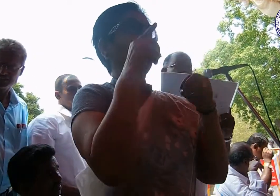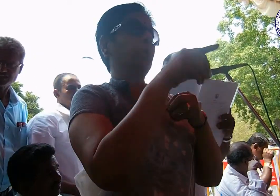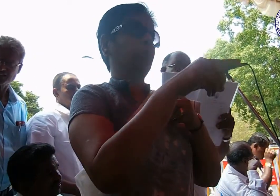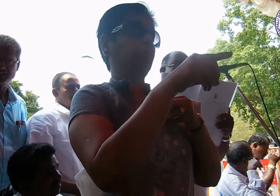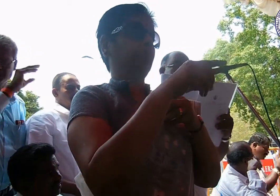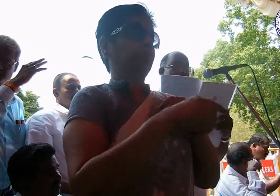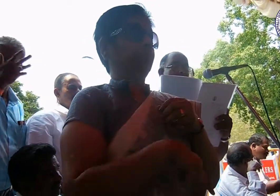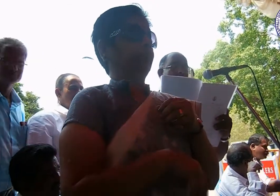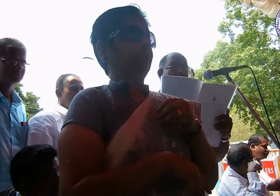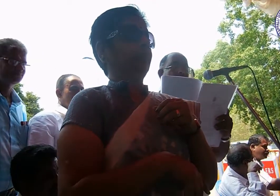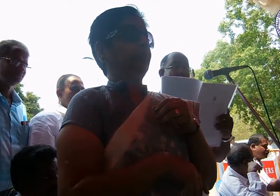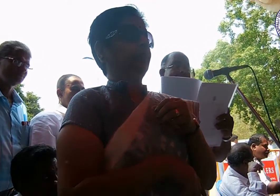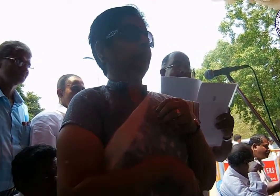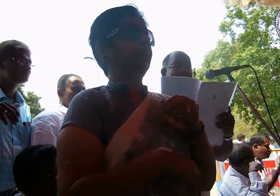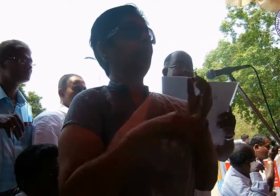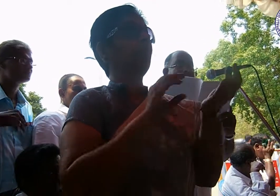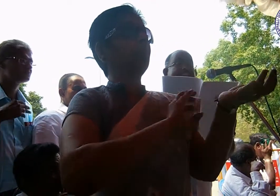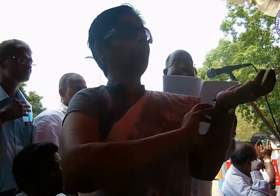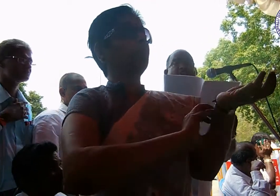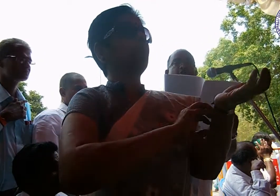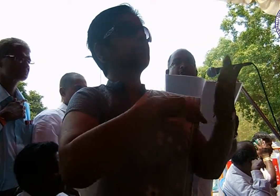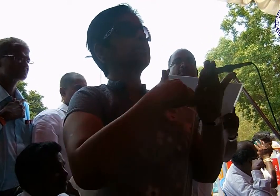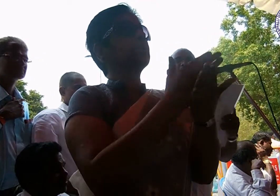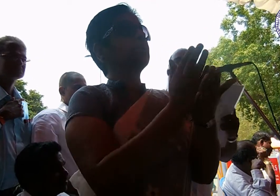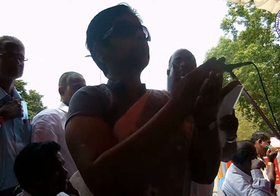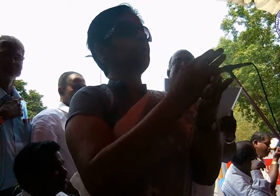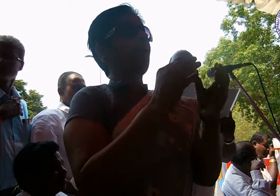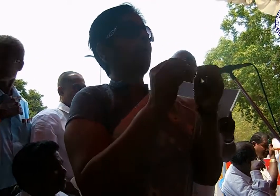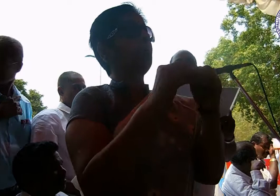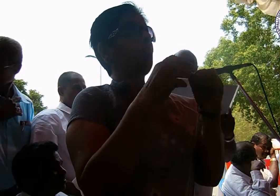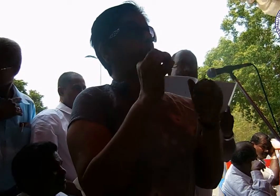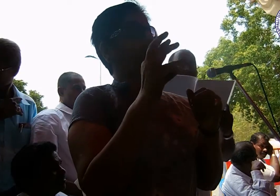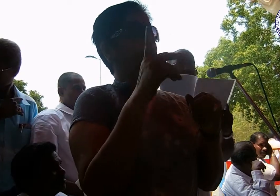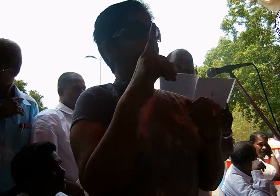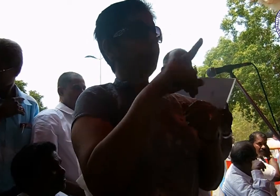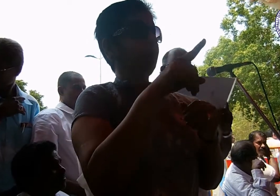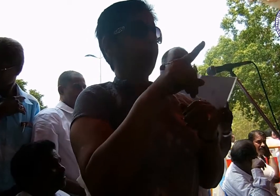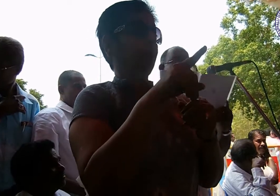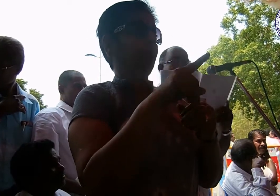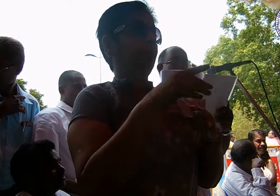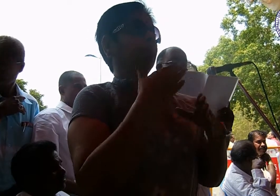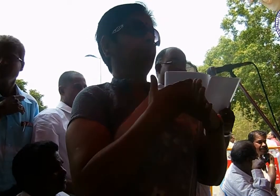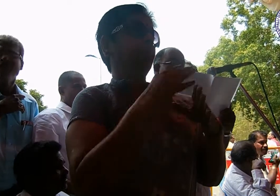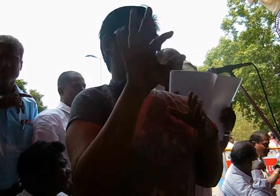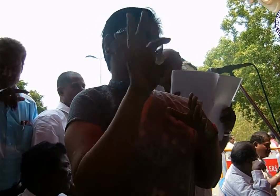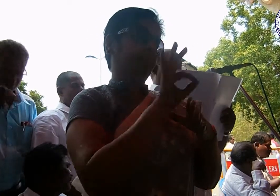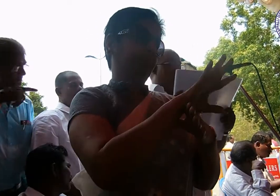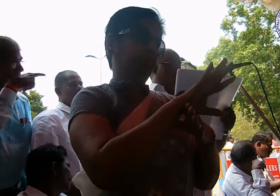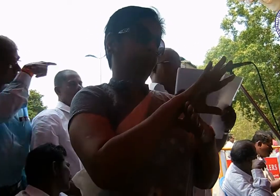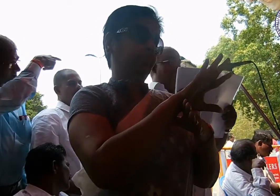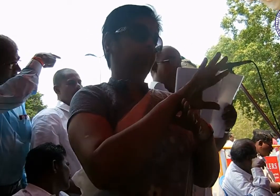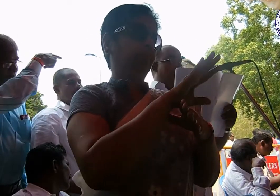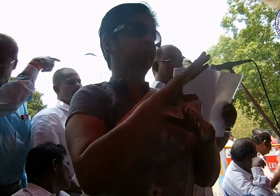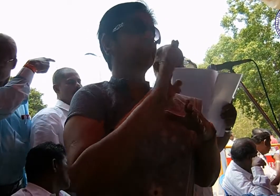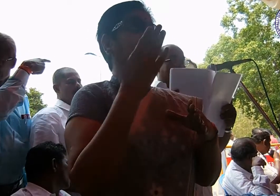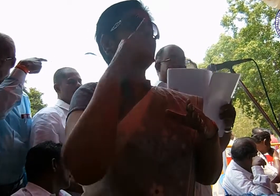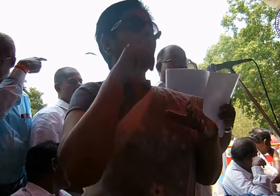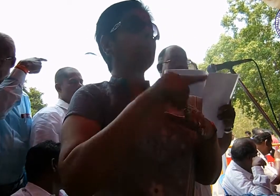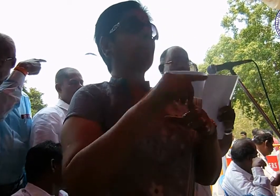வாரியம் மெடிக்கல் சர்வீசஸ் ரெக்ரூட்மெண்ட் போர்டு மருத்துவ பணியாளர் தேர்வு வாரியம் தமிழ்நாடு பப்ளிக் சர்வீஸ்